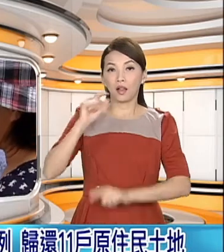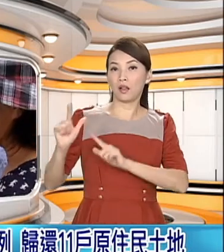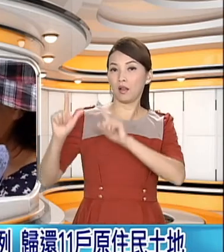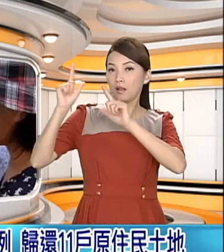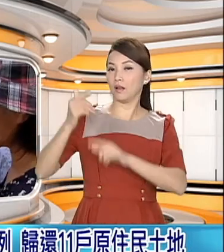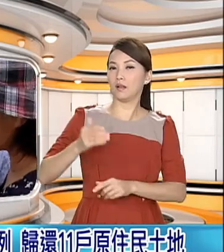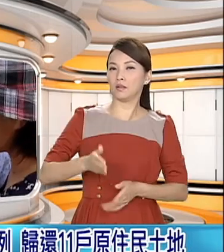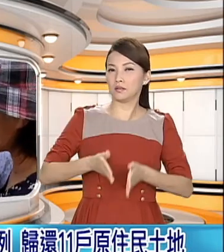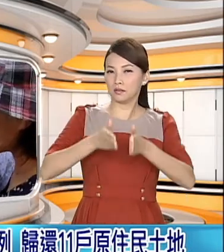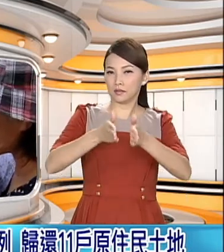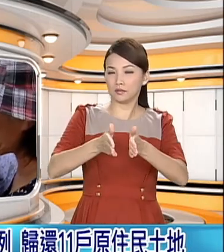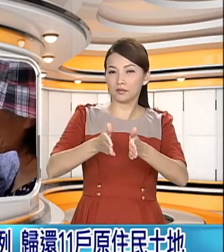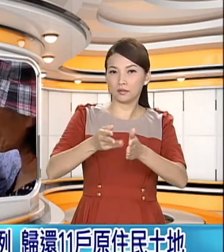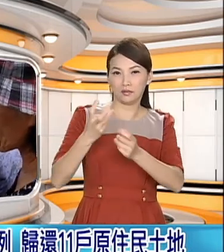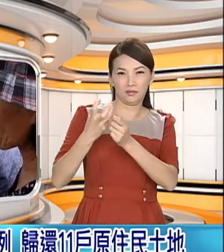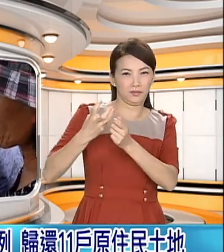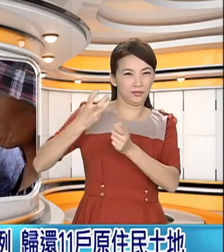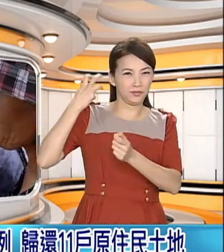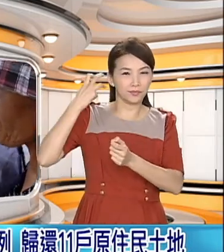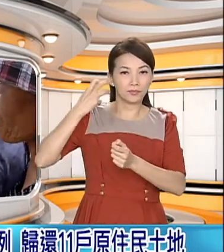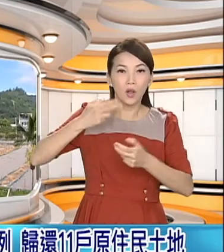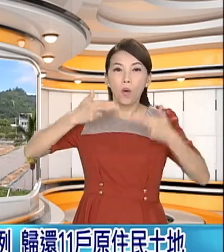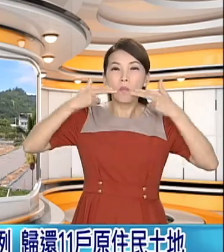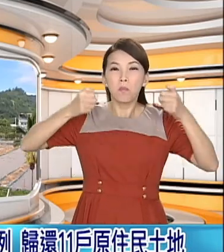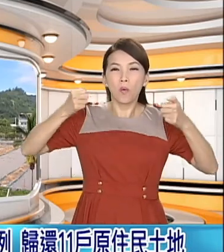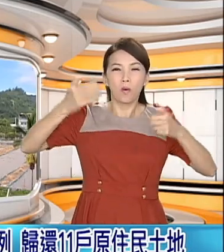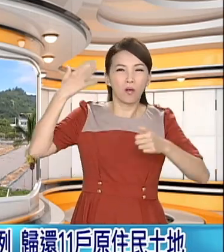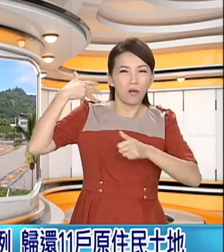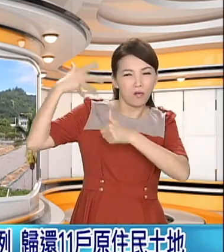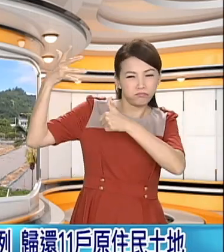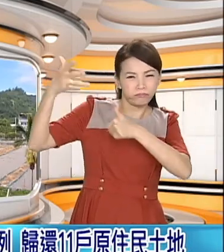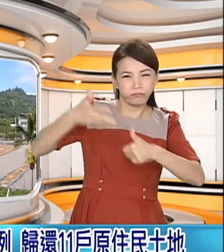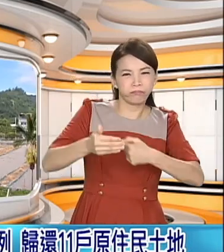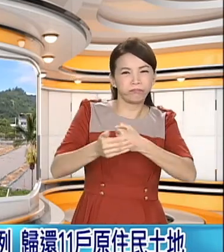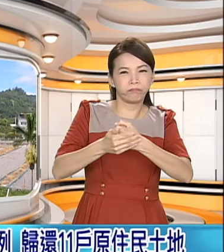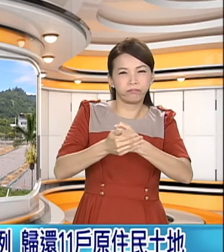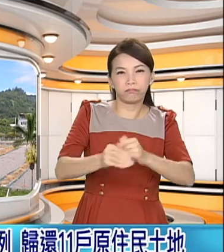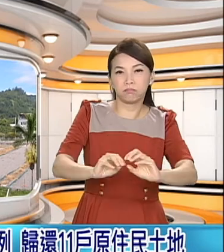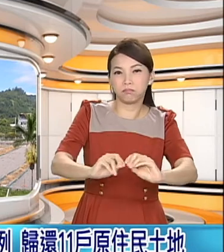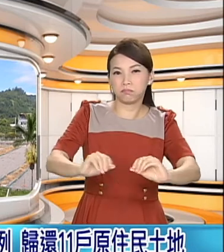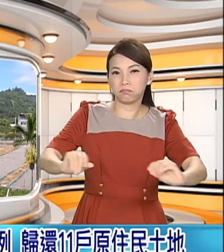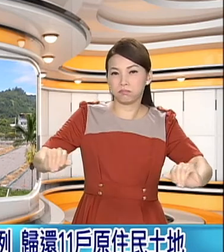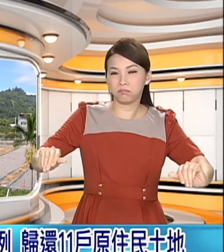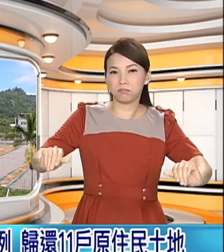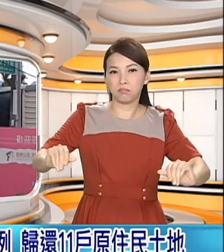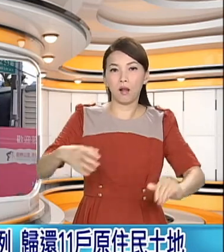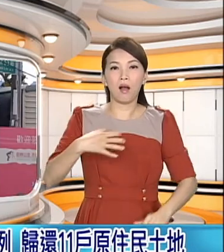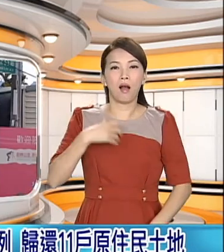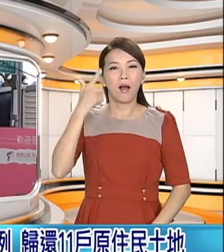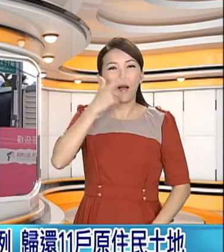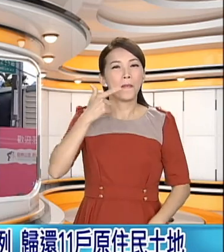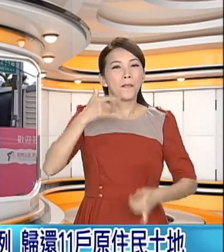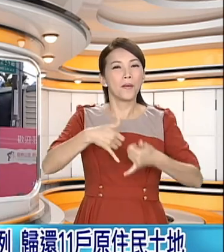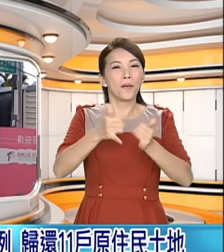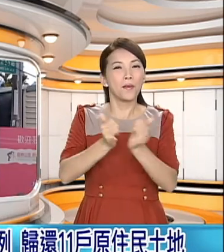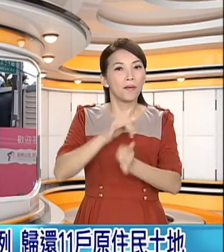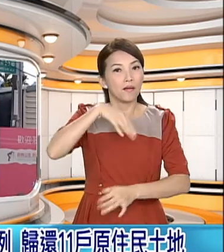台东首开全国先例，把30年前阿美族山里部落的原住民保留